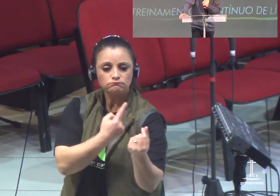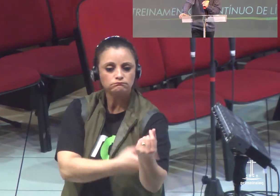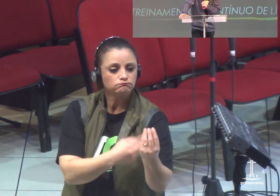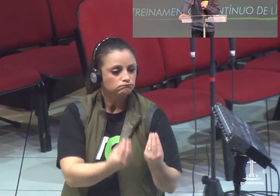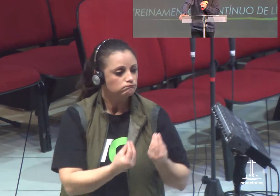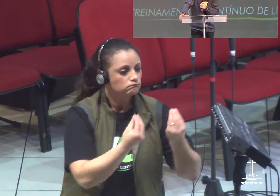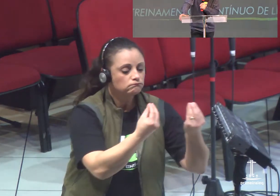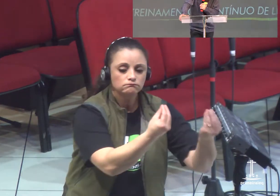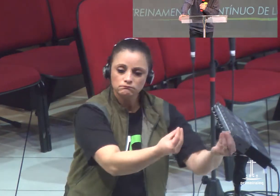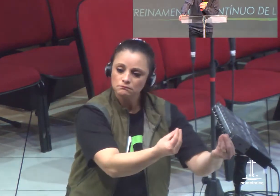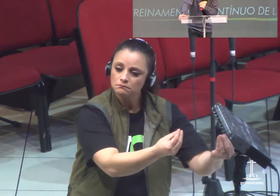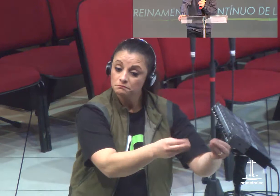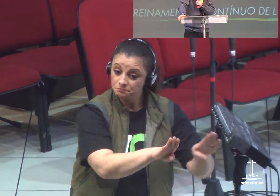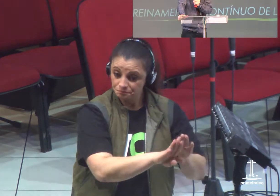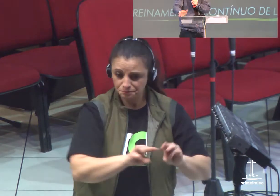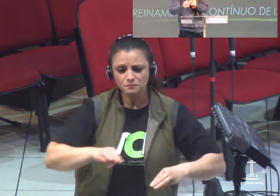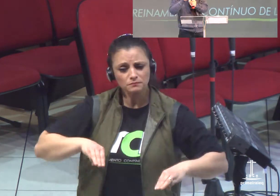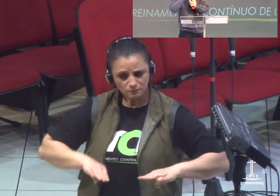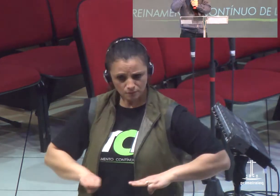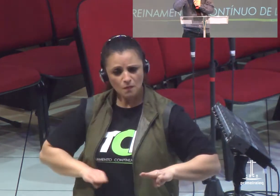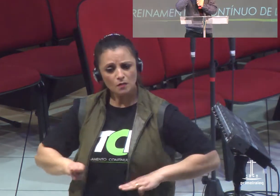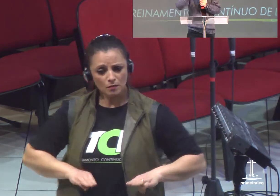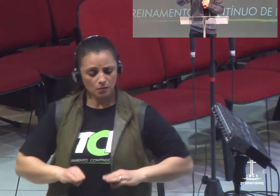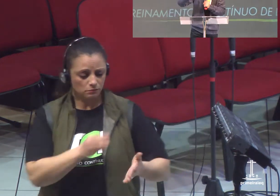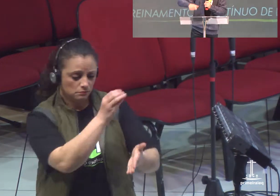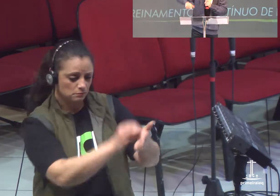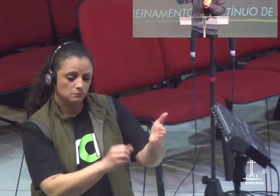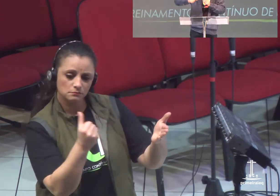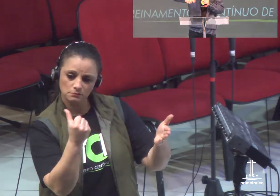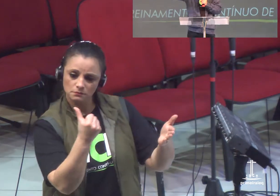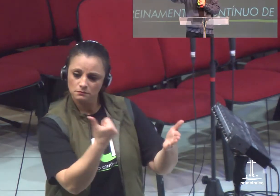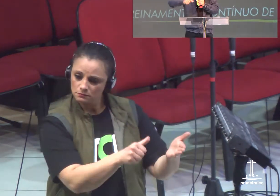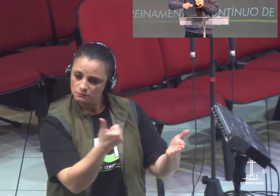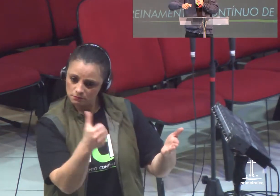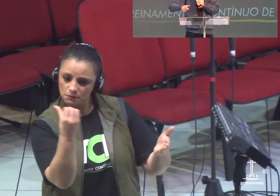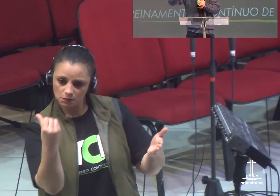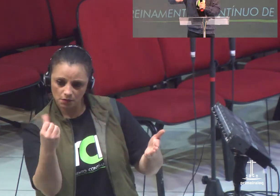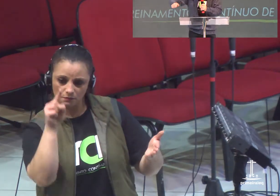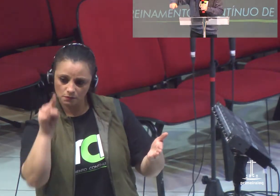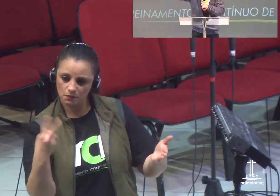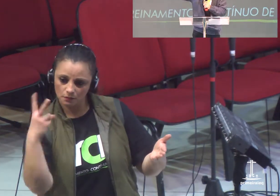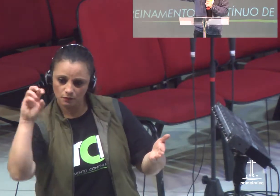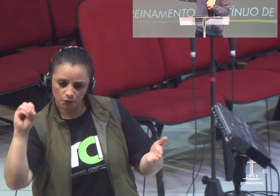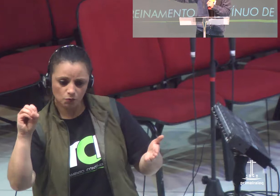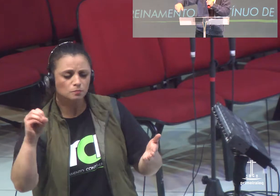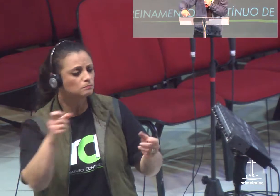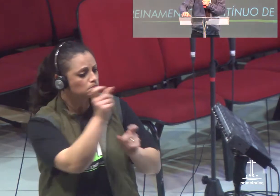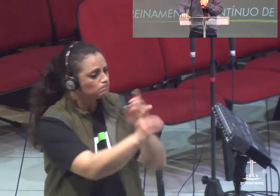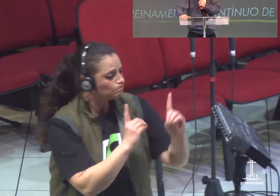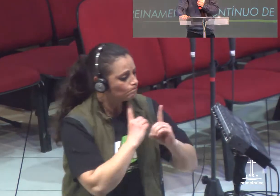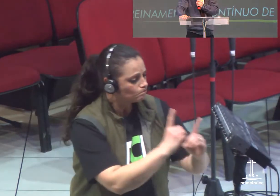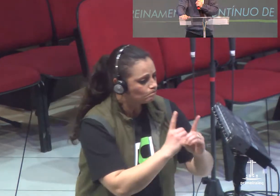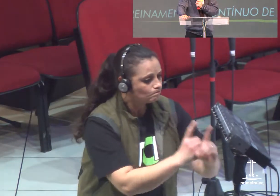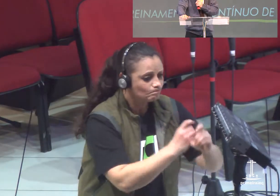Em Marcos 16, 20, nós encontramos a seguinte declaração: então os discípulos saíram e pregaram por toda parte.